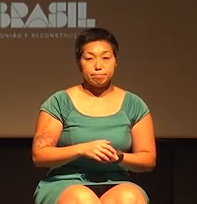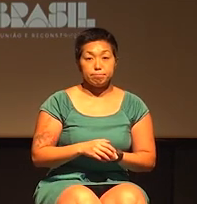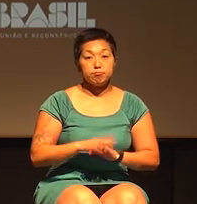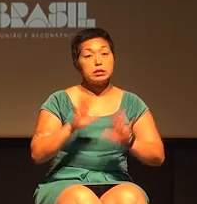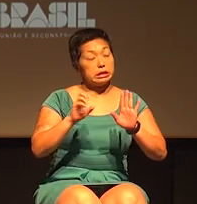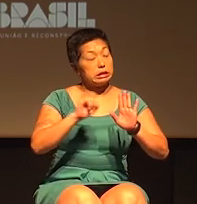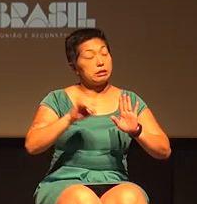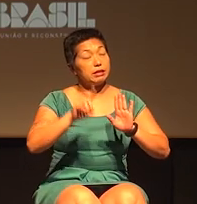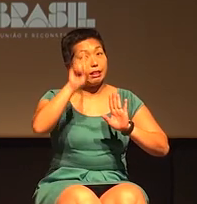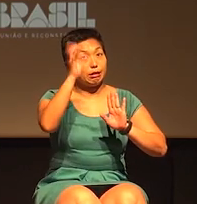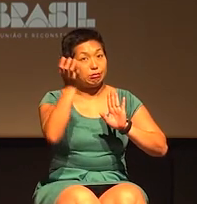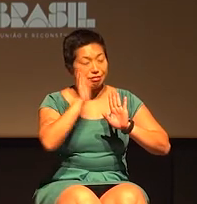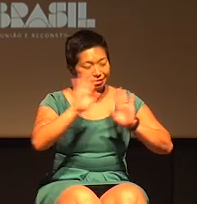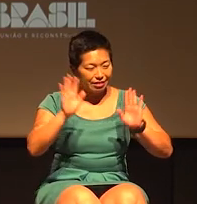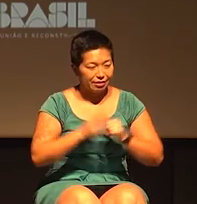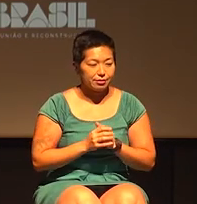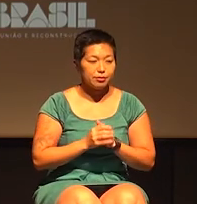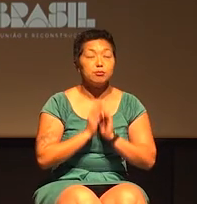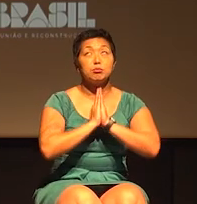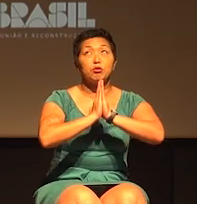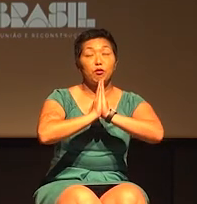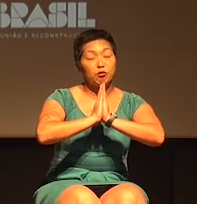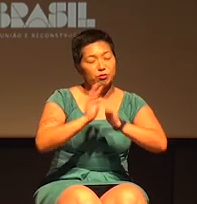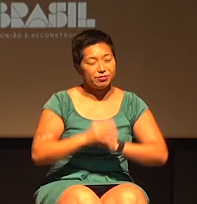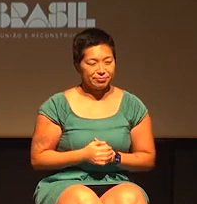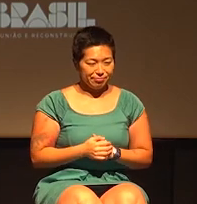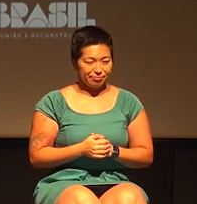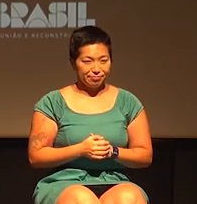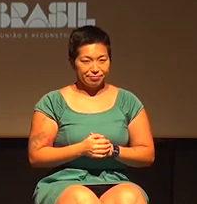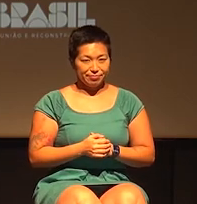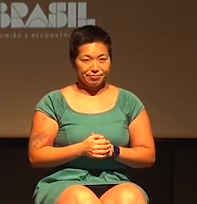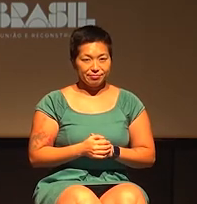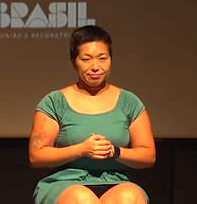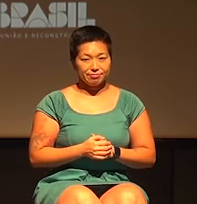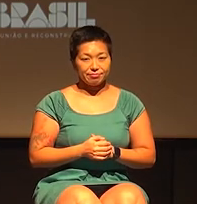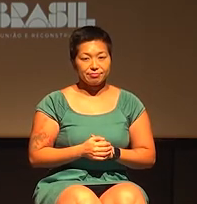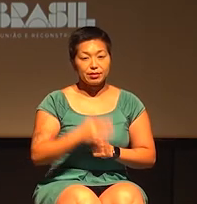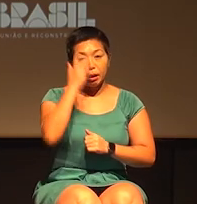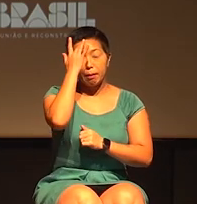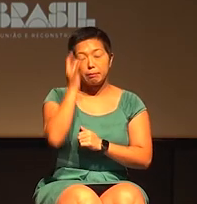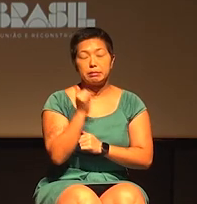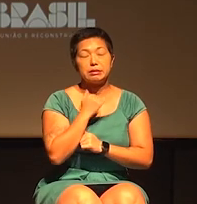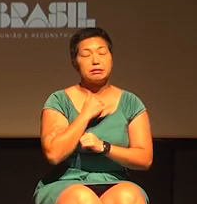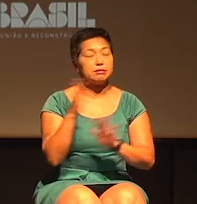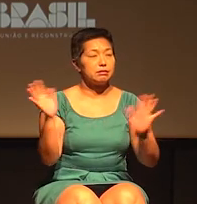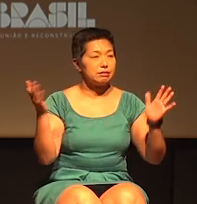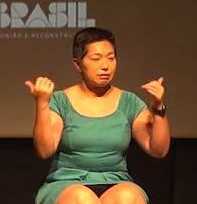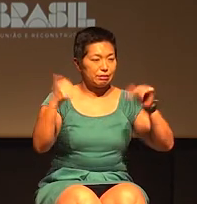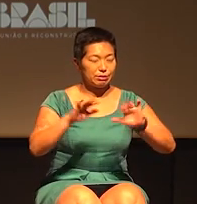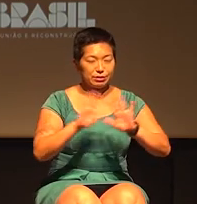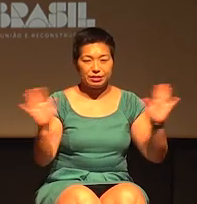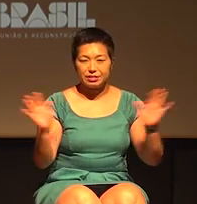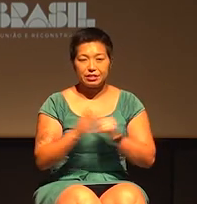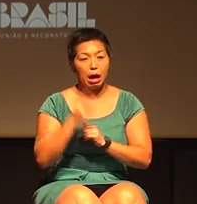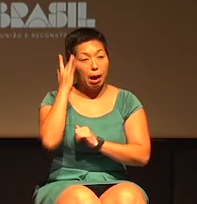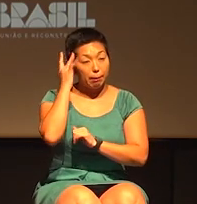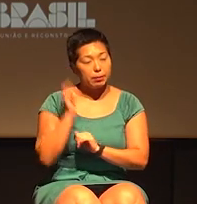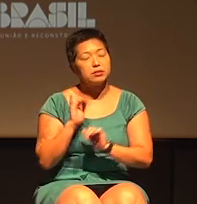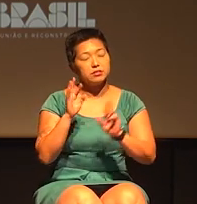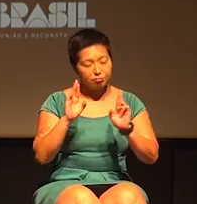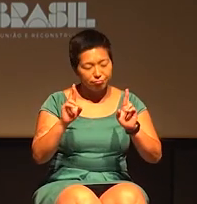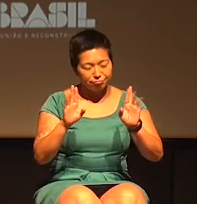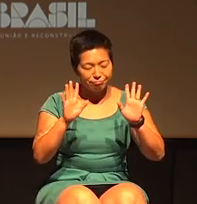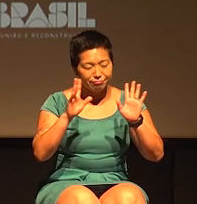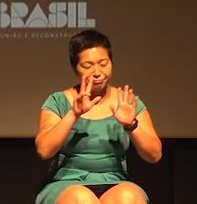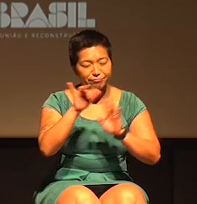Deus quiser né é pelo amor de Deus né que H horroroso amanhã amanhã vai dar tudo